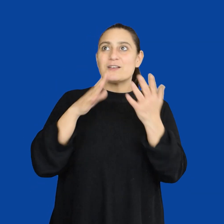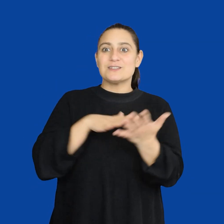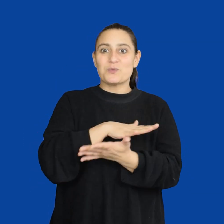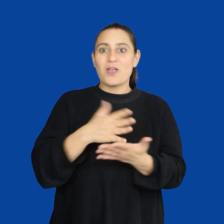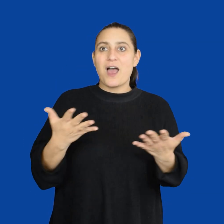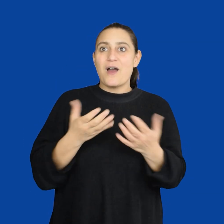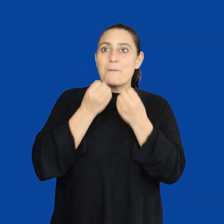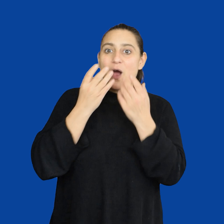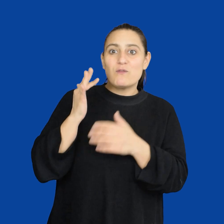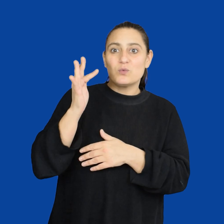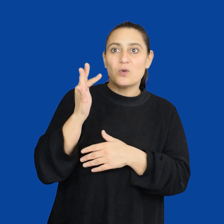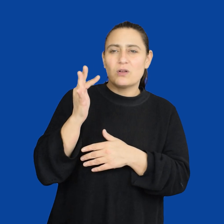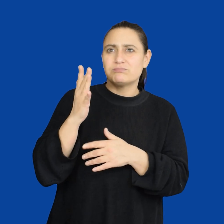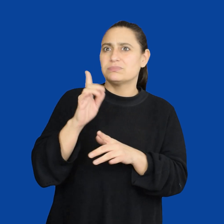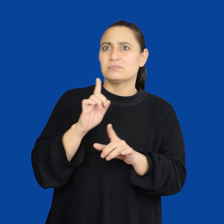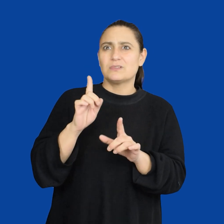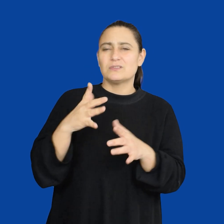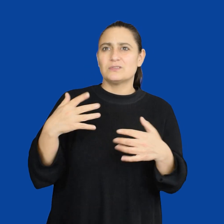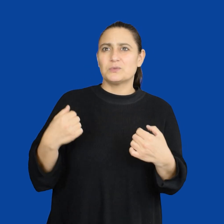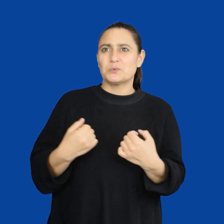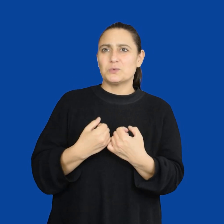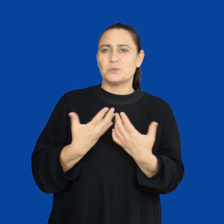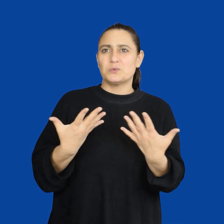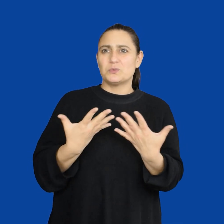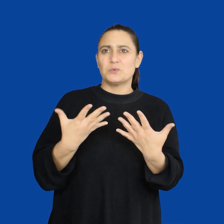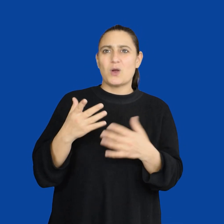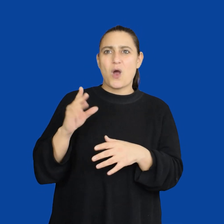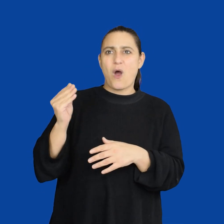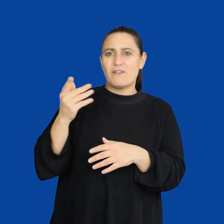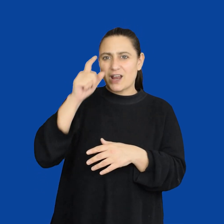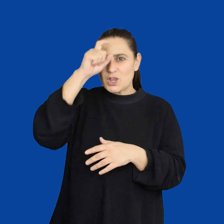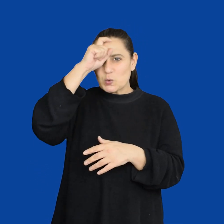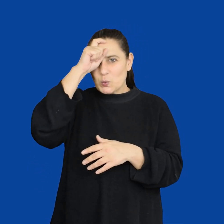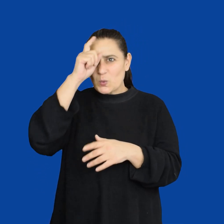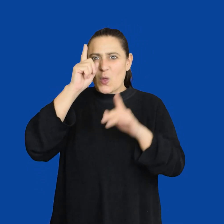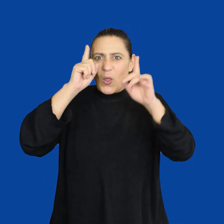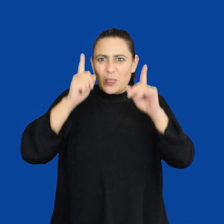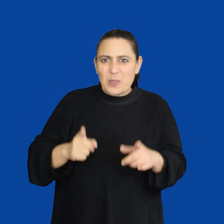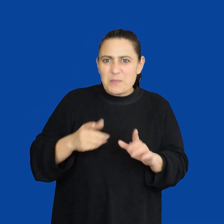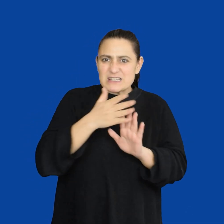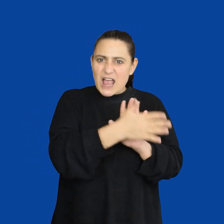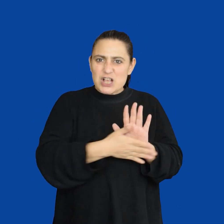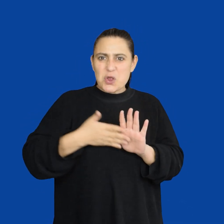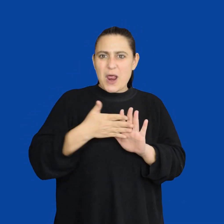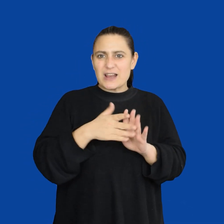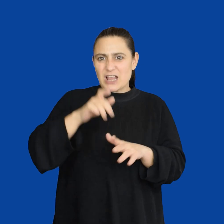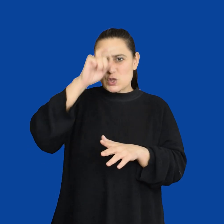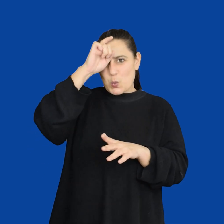posibilidad de mejora de su situación. Pero pronto la política de los jóvenes turcos demostró su tinte